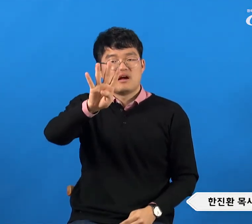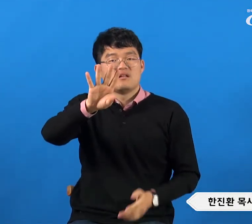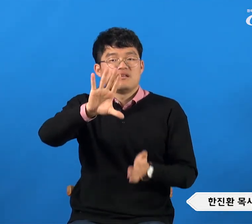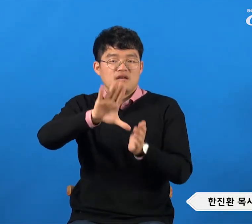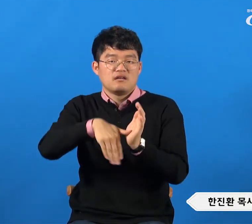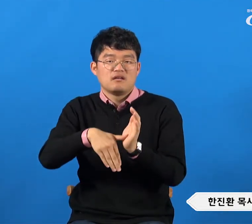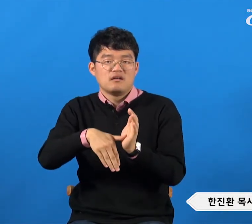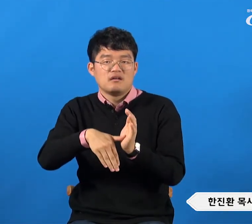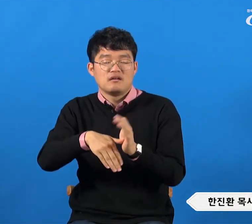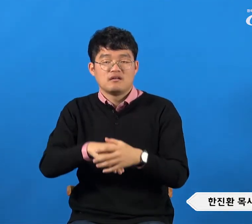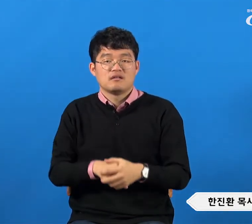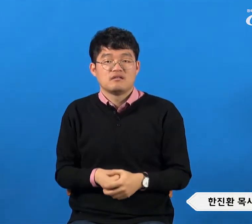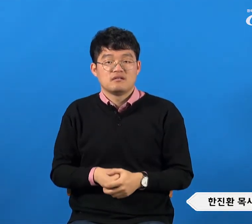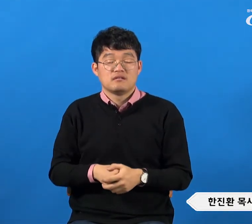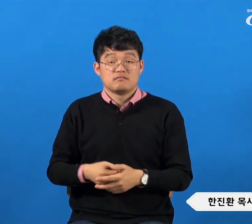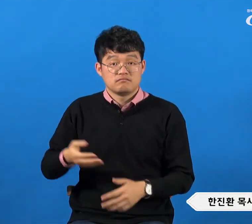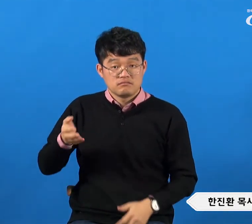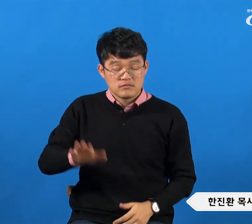명퇴를 당했습니다.